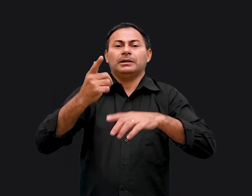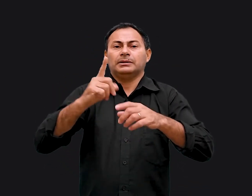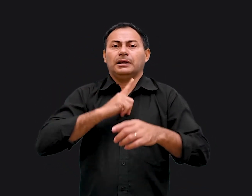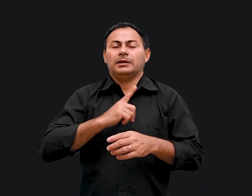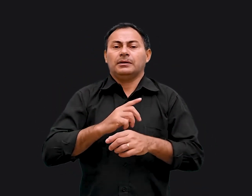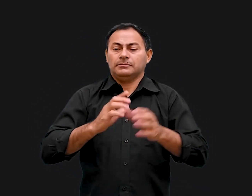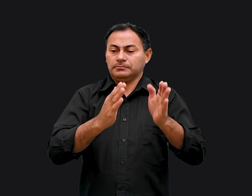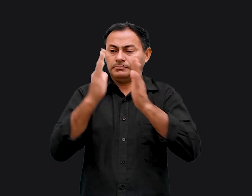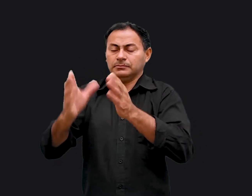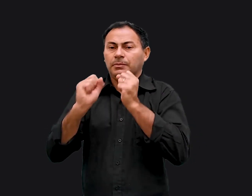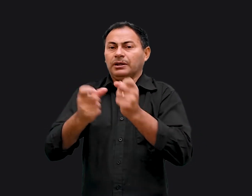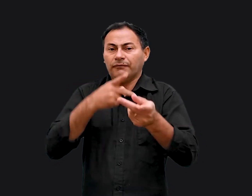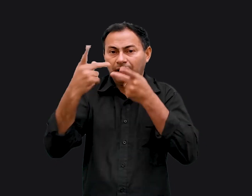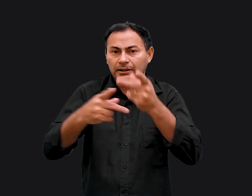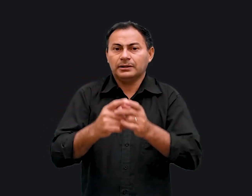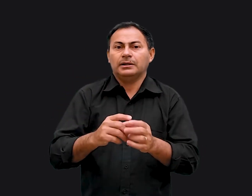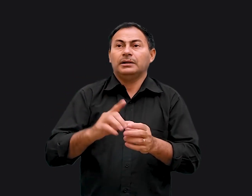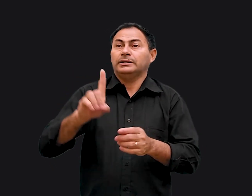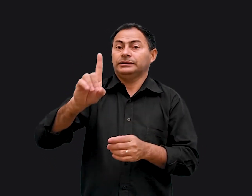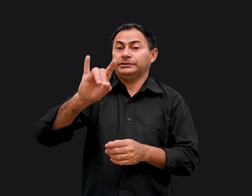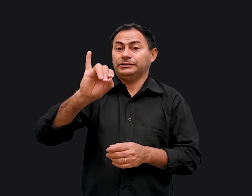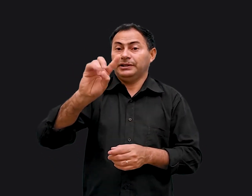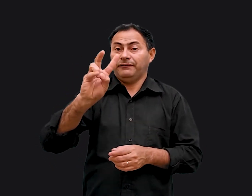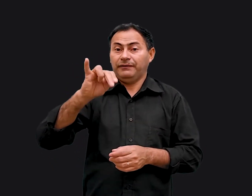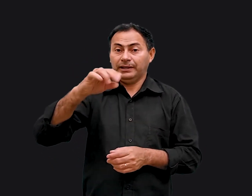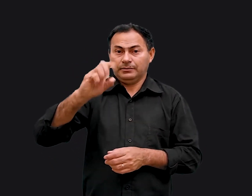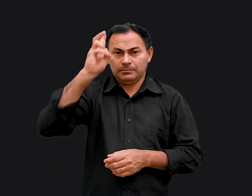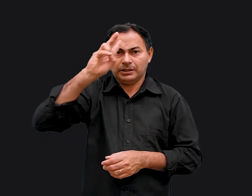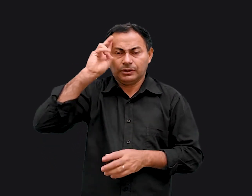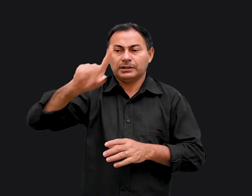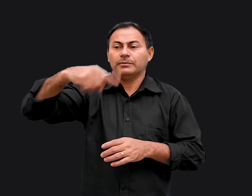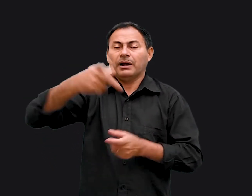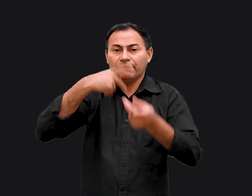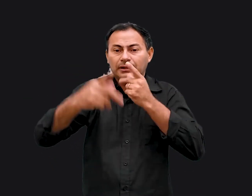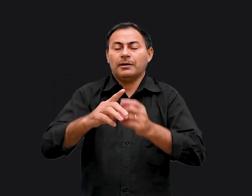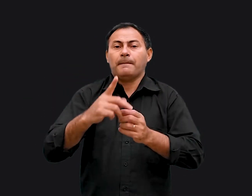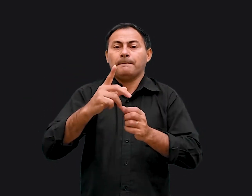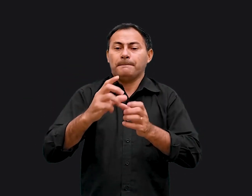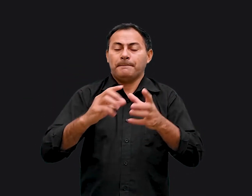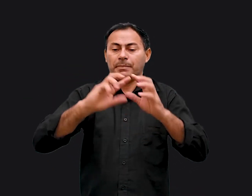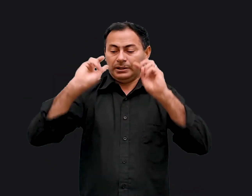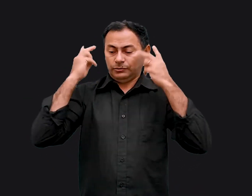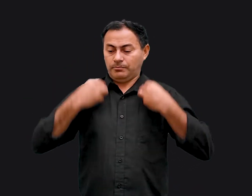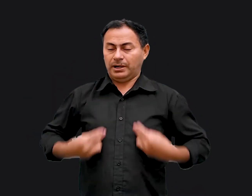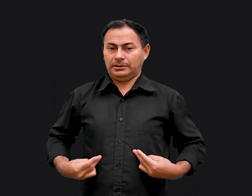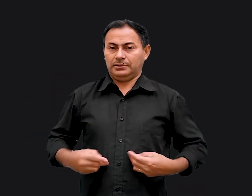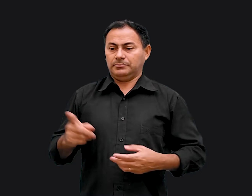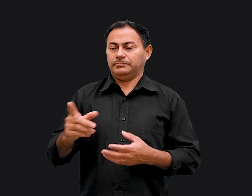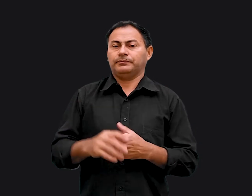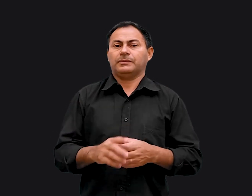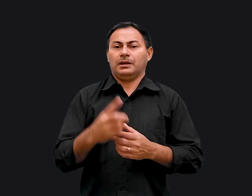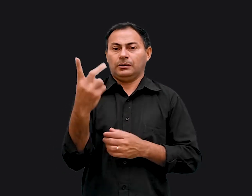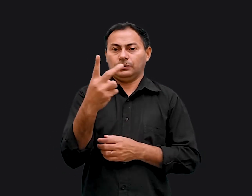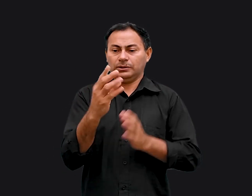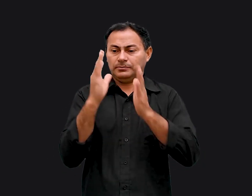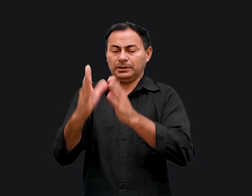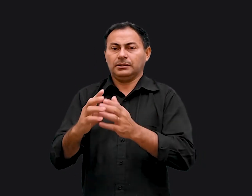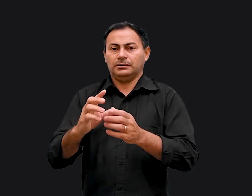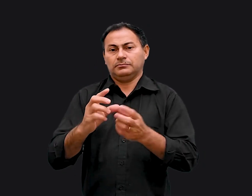nada, temos a parte que podemos chamar de divina da história, e depois o que chamamos de parte humana da história. São os dois lados da